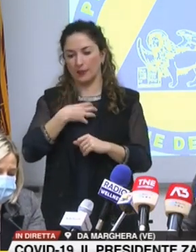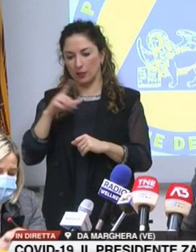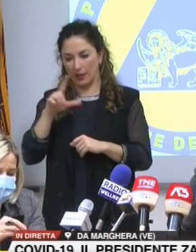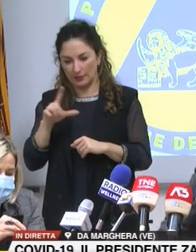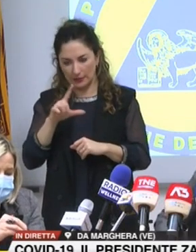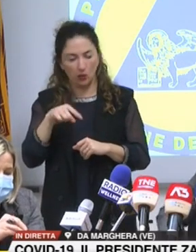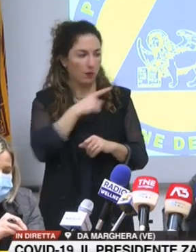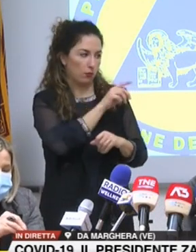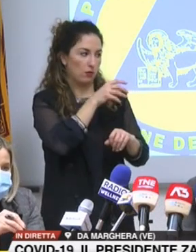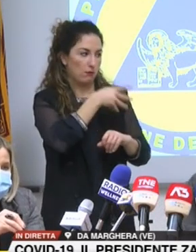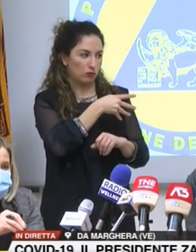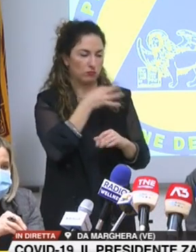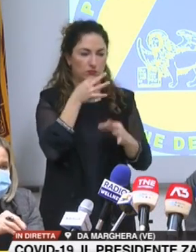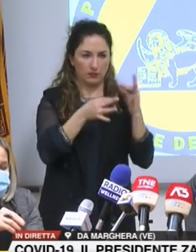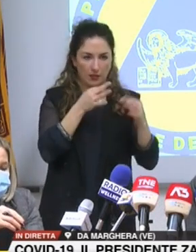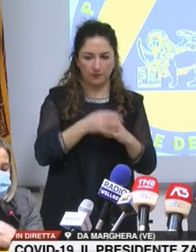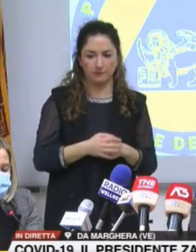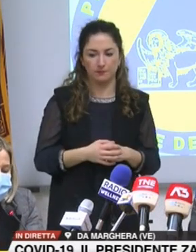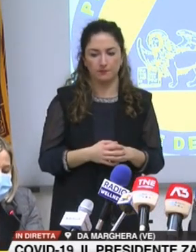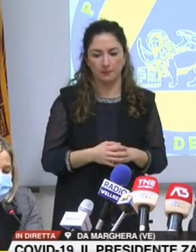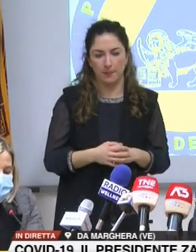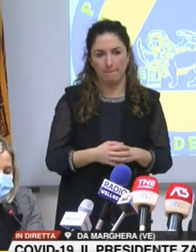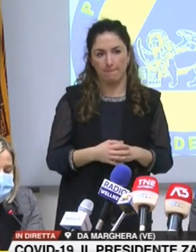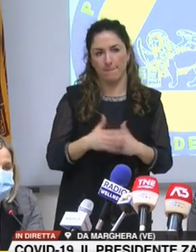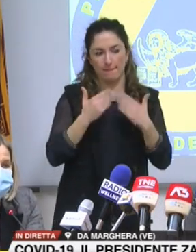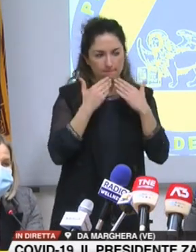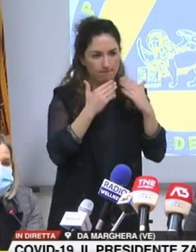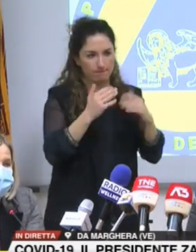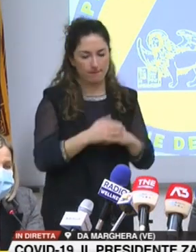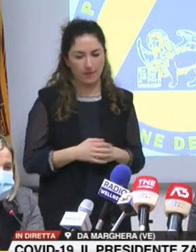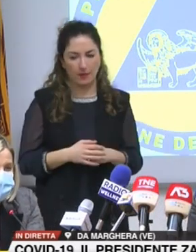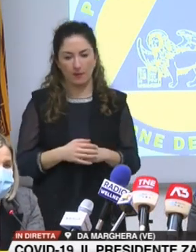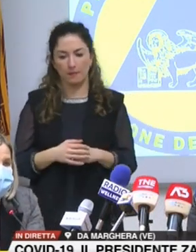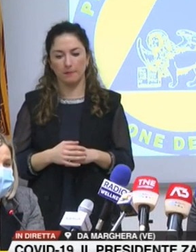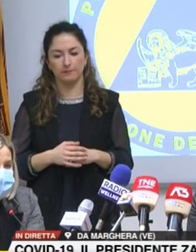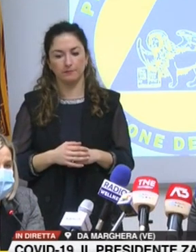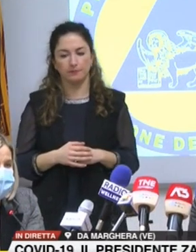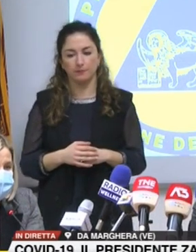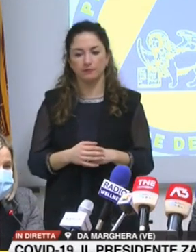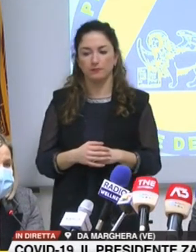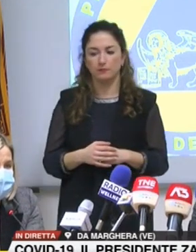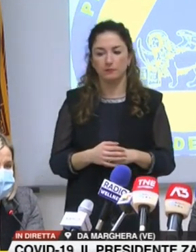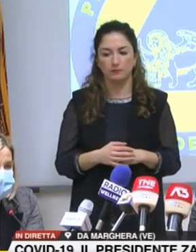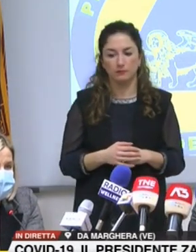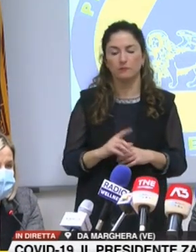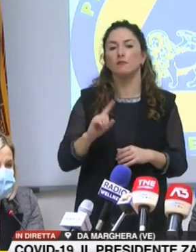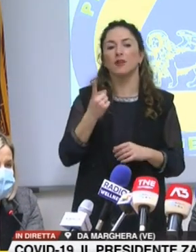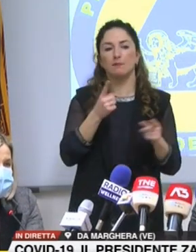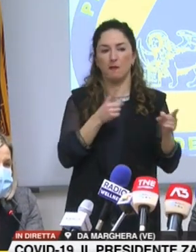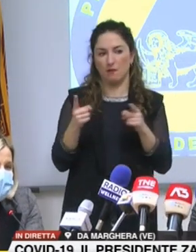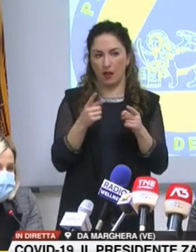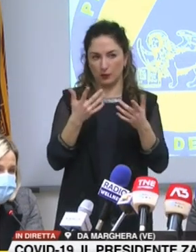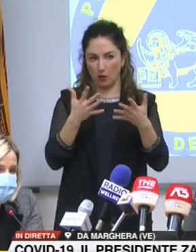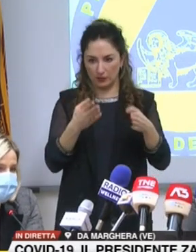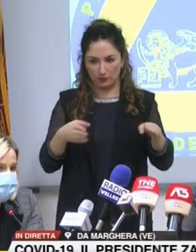poi completa quando interverrà lui. Grazie, se possiamo... Allora, noi stiamo completando la famosa prima fase e dovrebbe